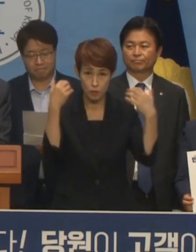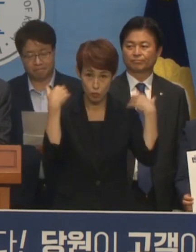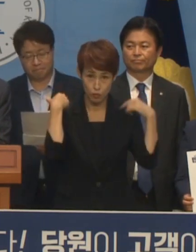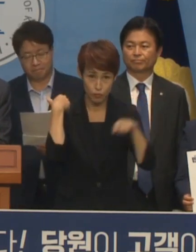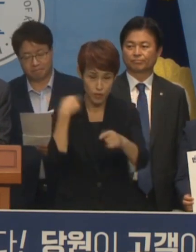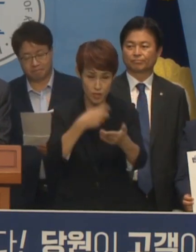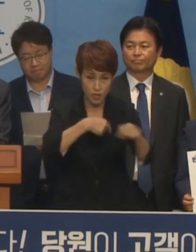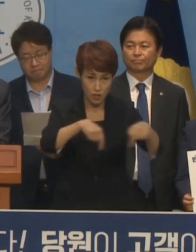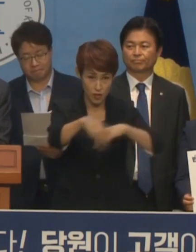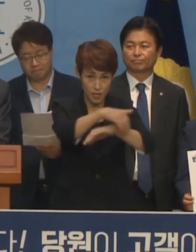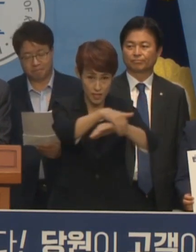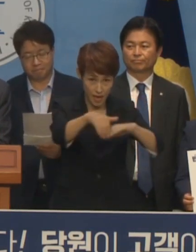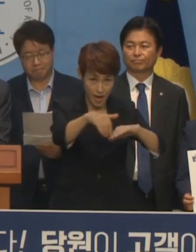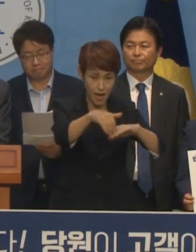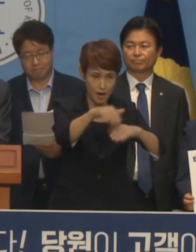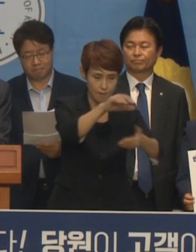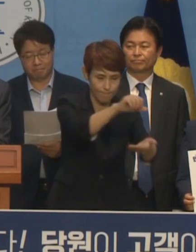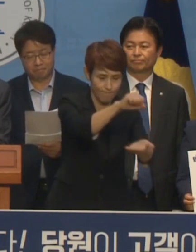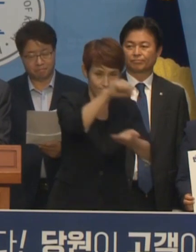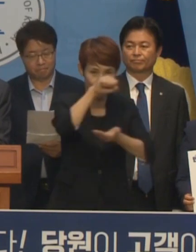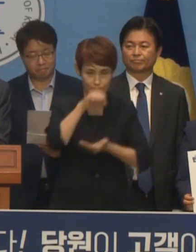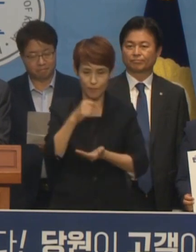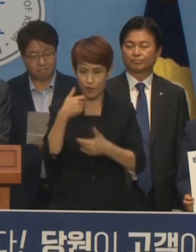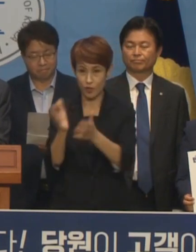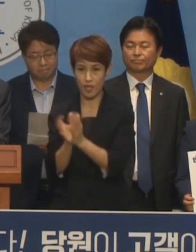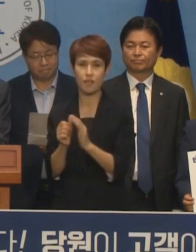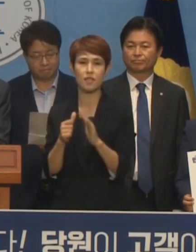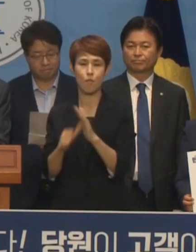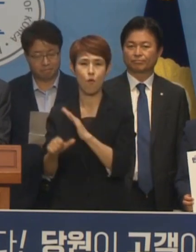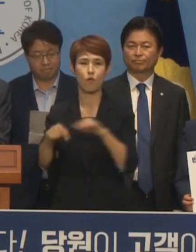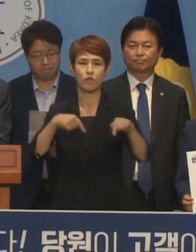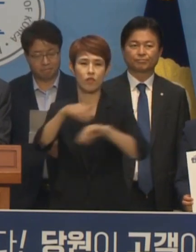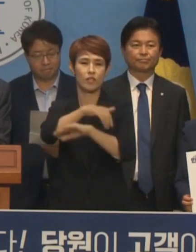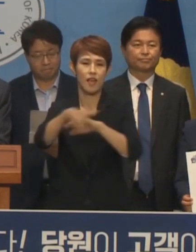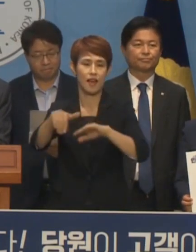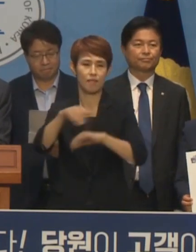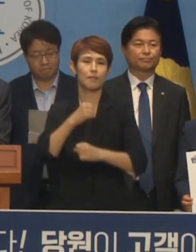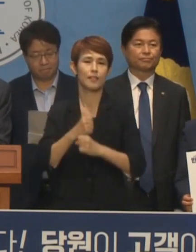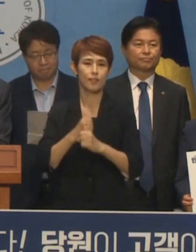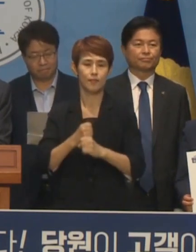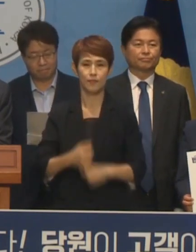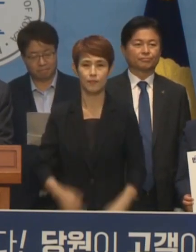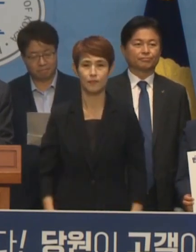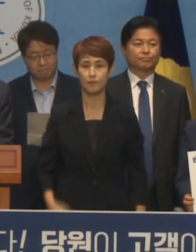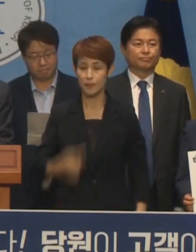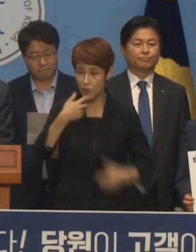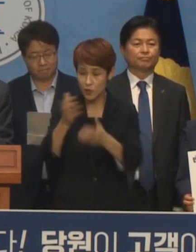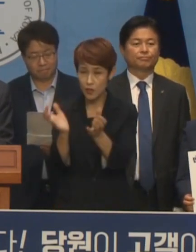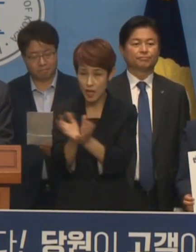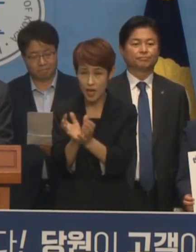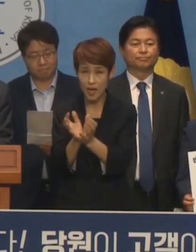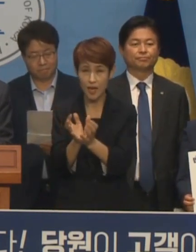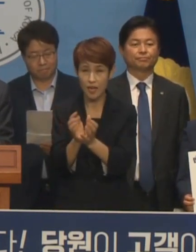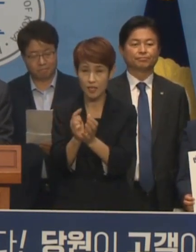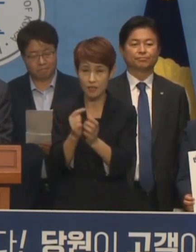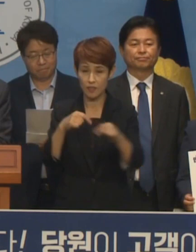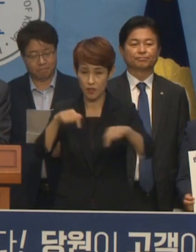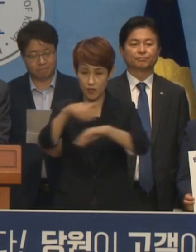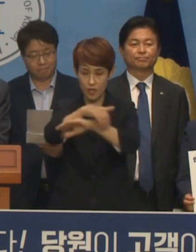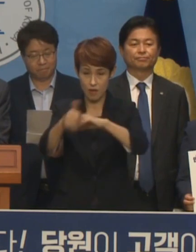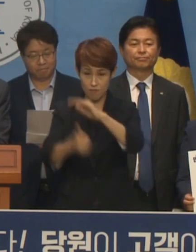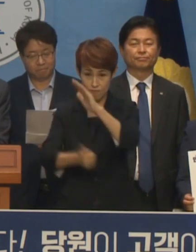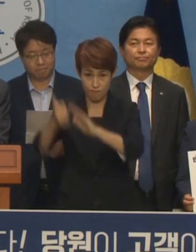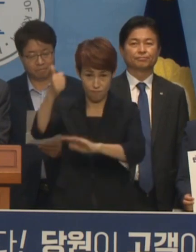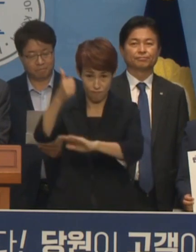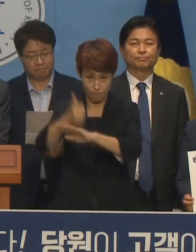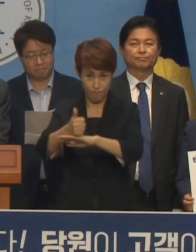민주당의 대표적인 민생정책으로 키워내겠습니다. 민주당 민생정책의 성공이 축적되면